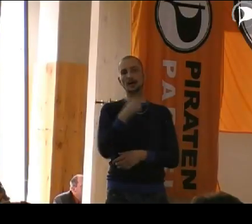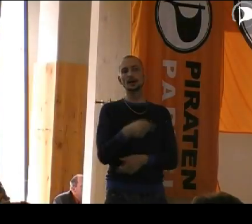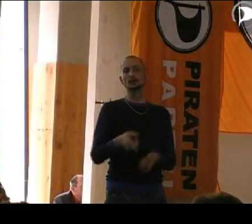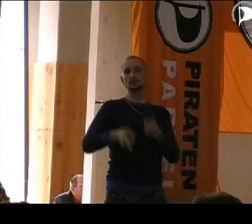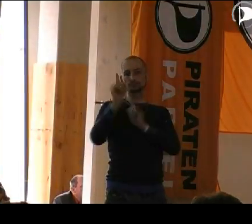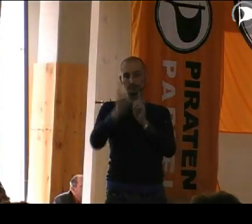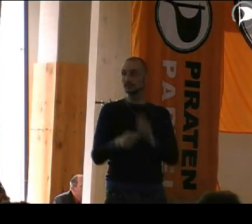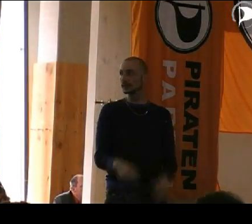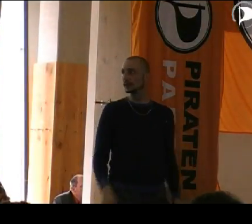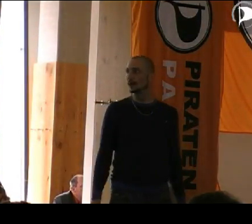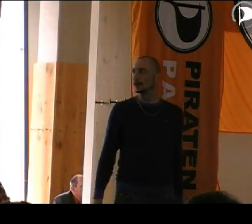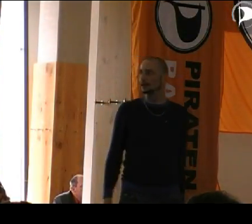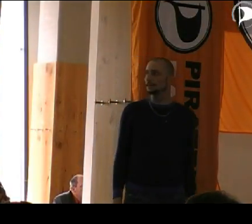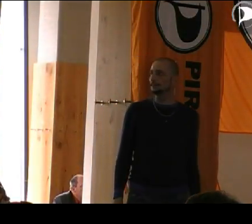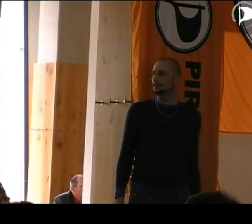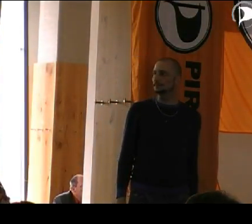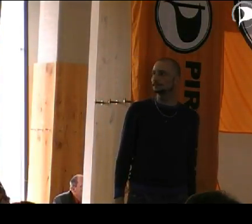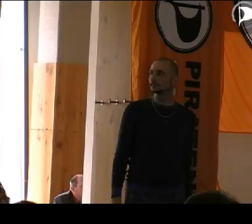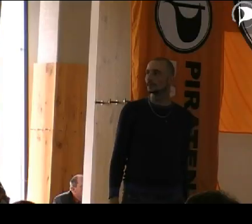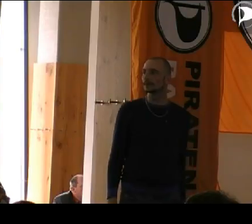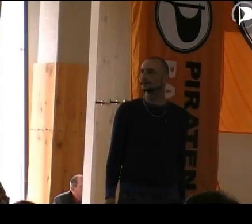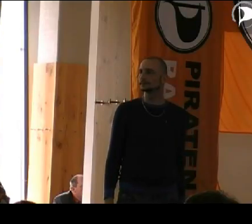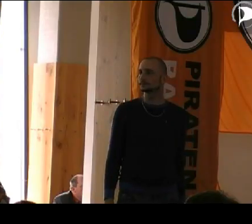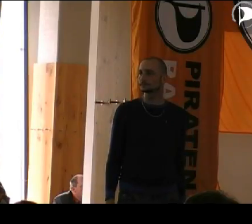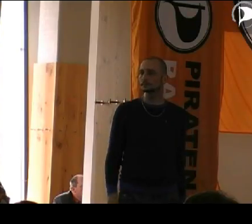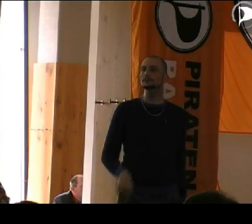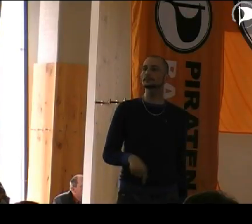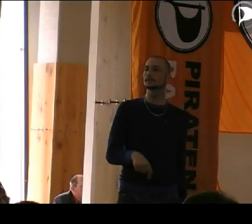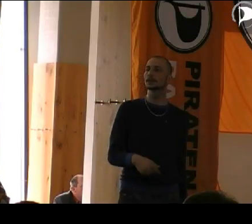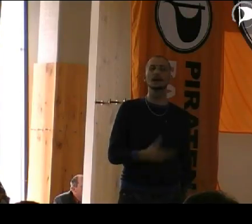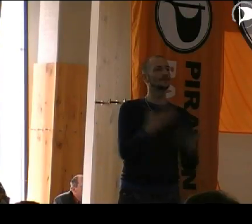ja okay was